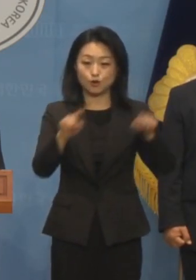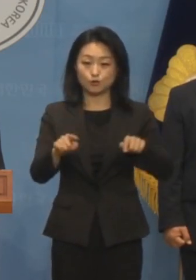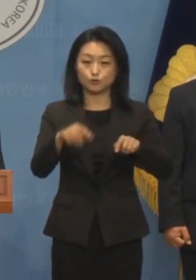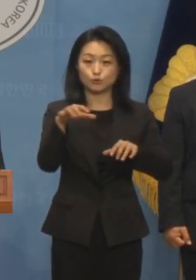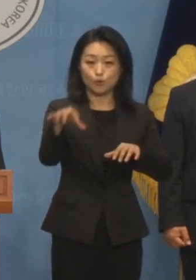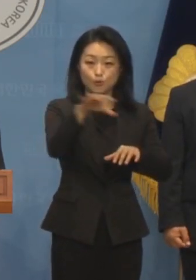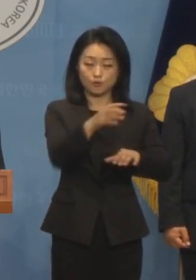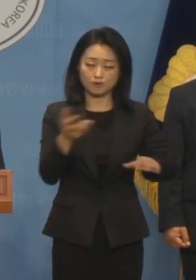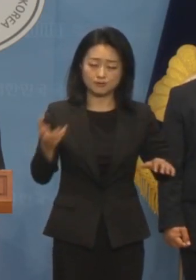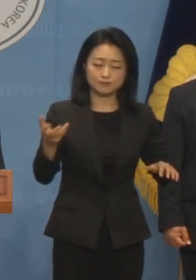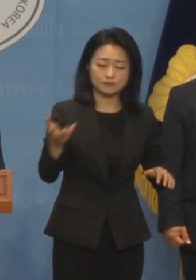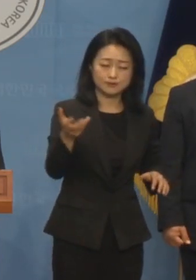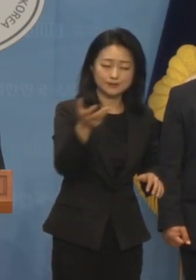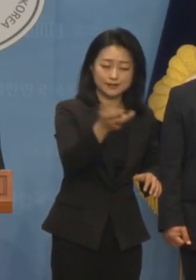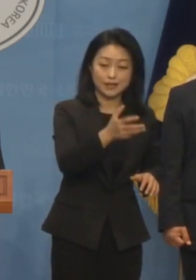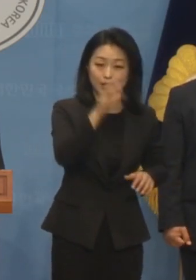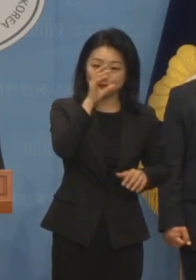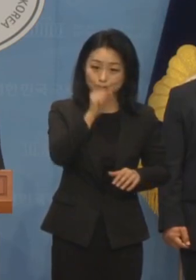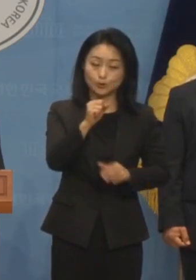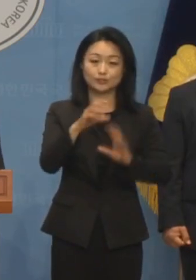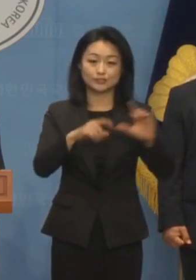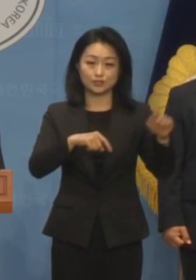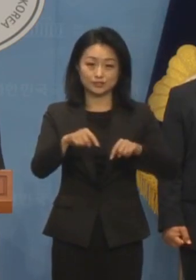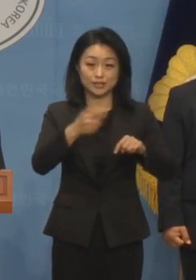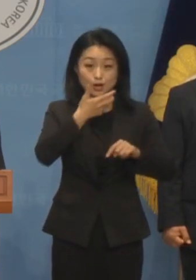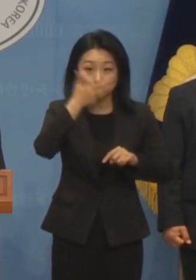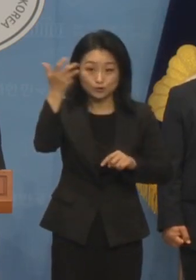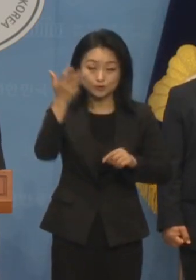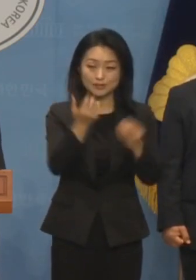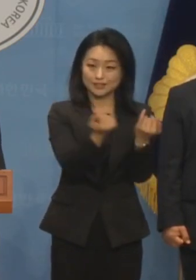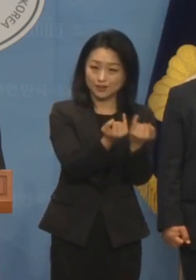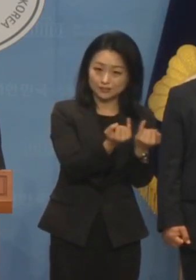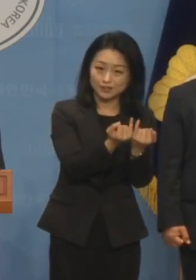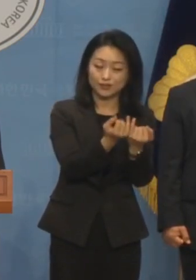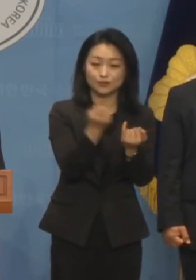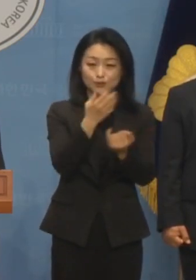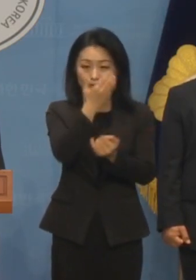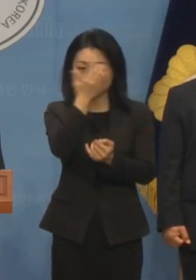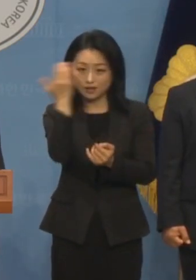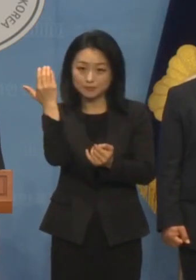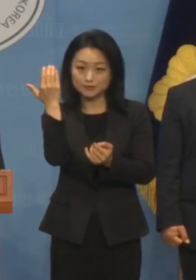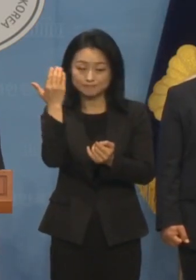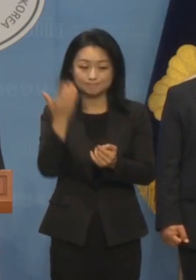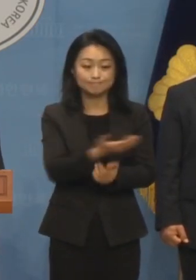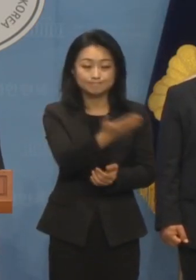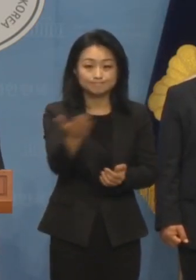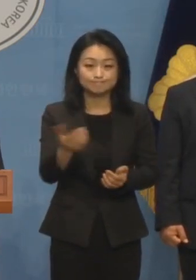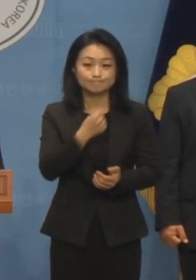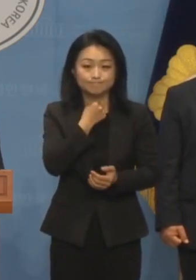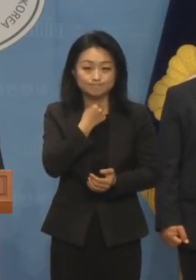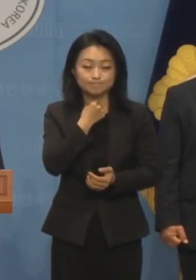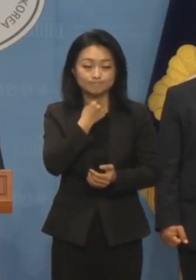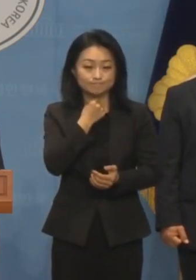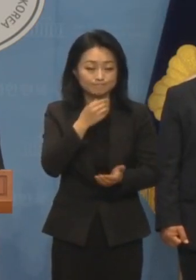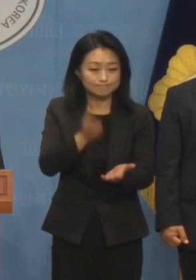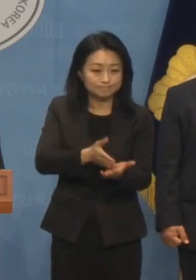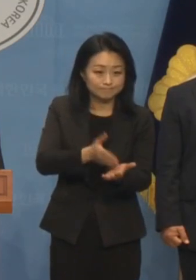방방곡곡 좋은 정치를 꿈꾸는 여성과 청년들이 잠긴 목소리를 높일 수 있도록 깃발을